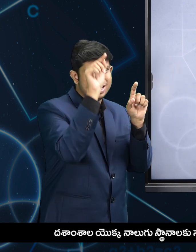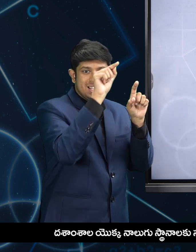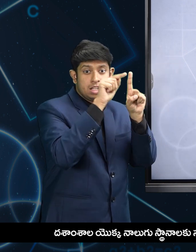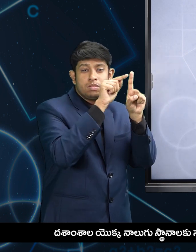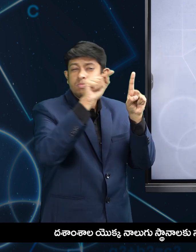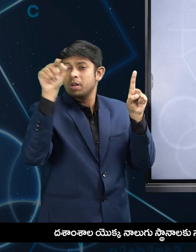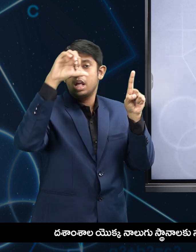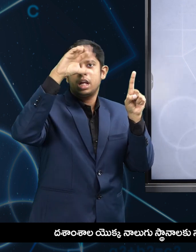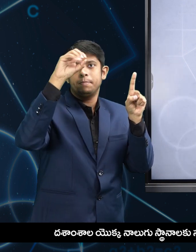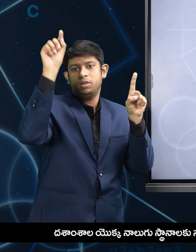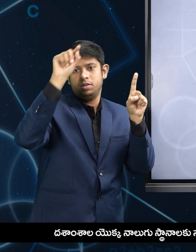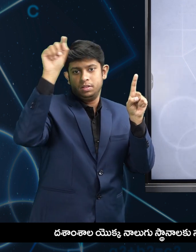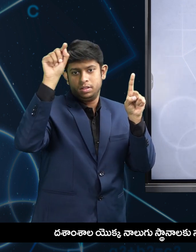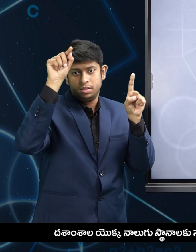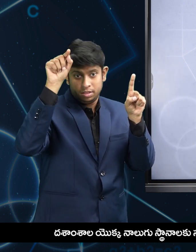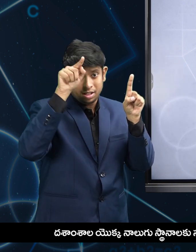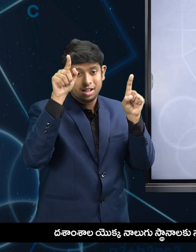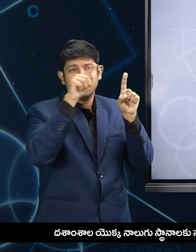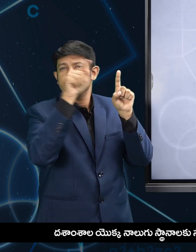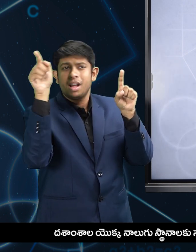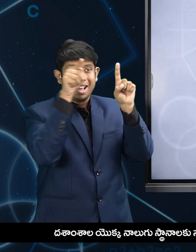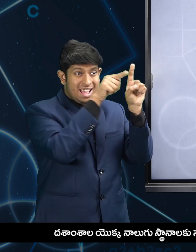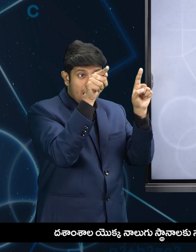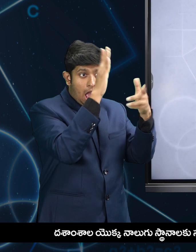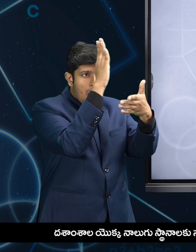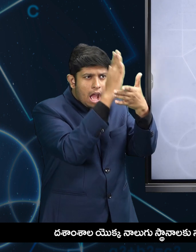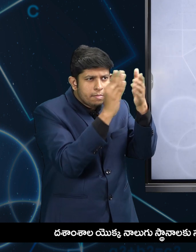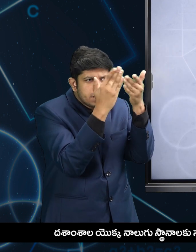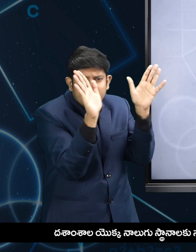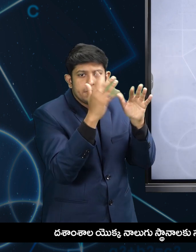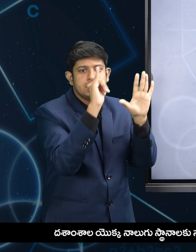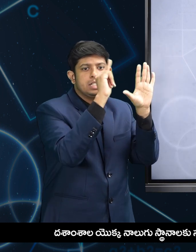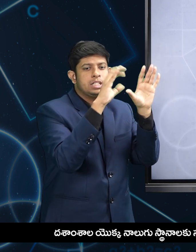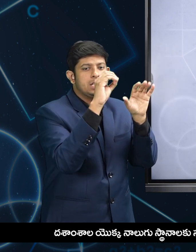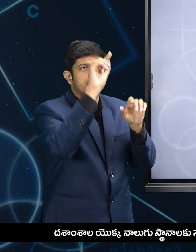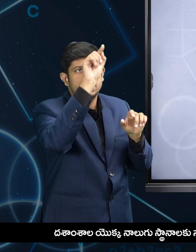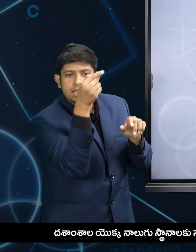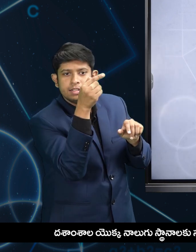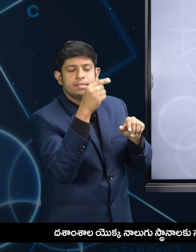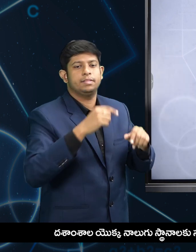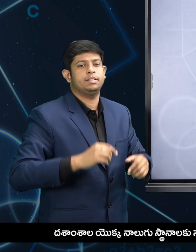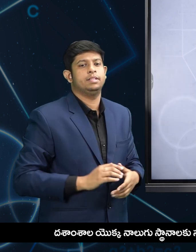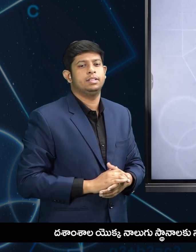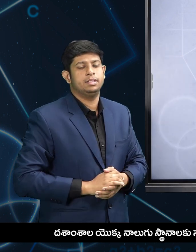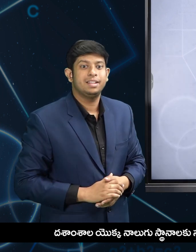యొక్క 4 స్థానాలకు సరైన విలువలను అందిస్తాయి. త్రికోణమితి పట్టిక 3 భాగాలను కలిగి